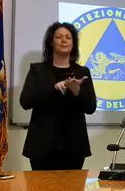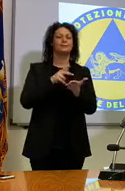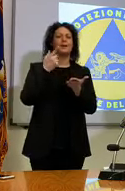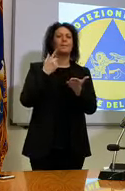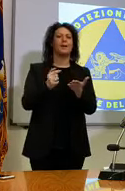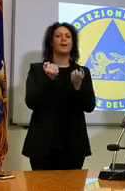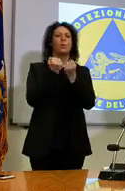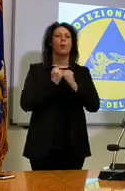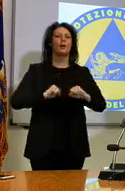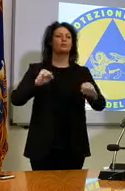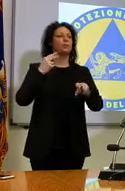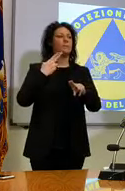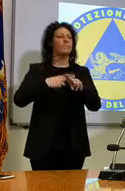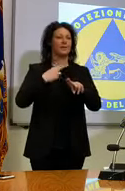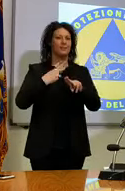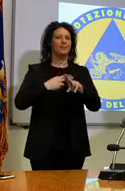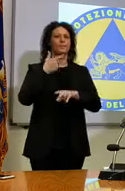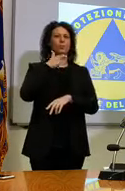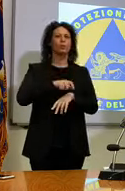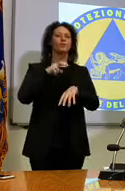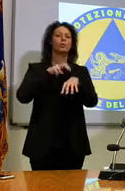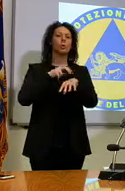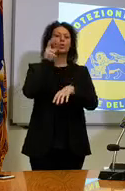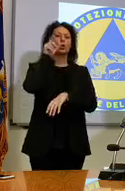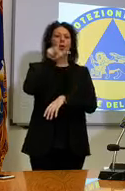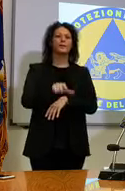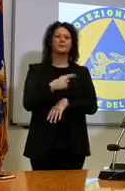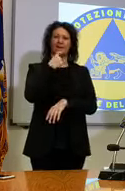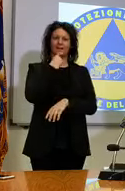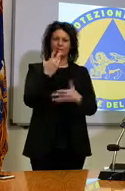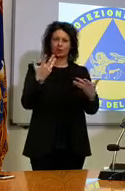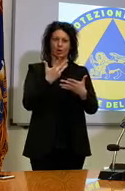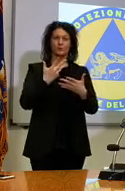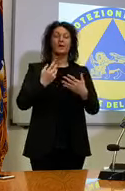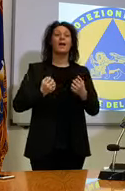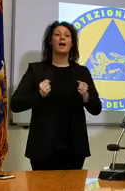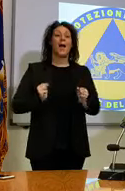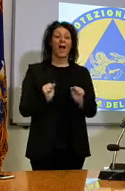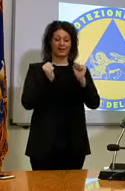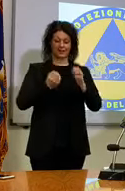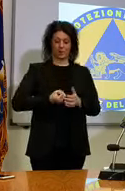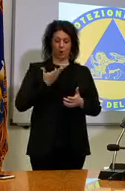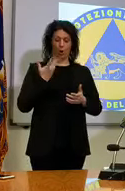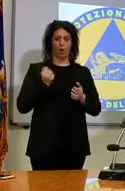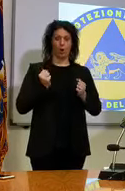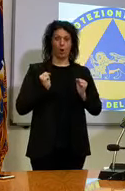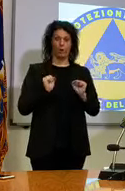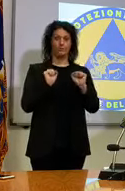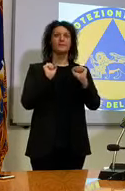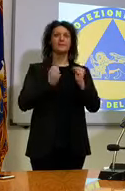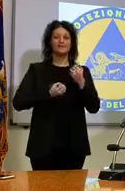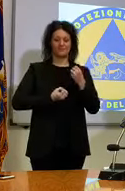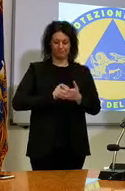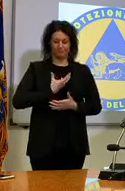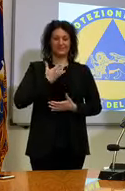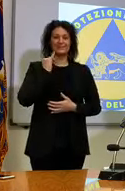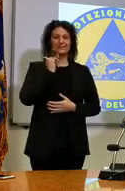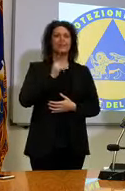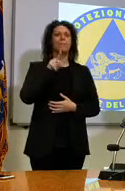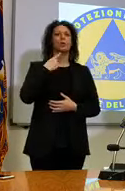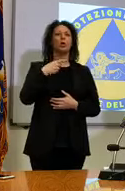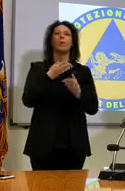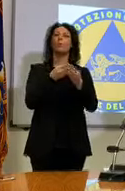gli anticorpi, dice lei, si sviluppano ma poi spariscono. Questo fatto lo